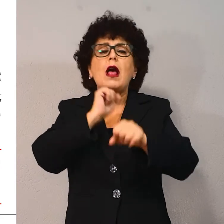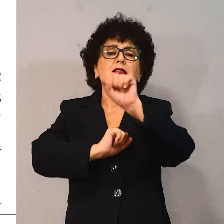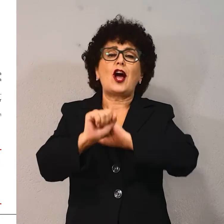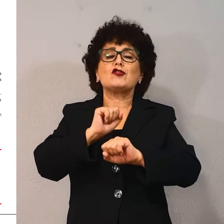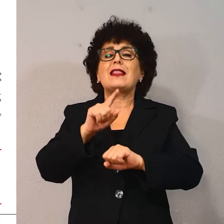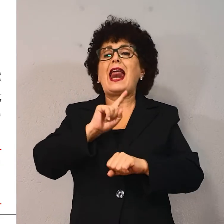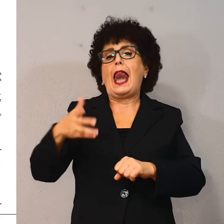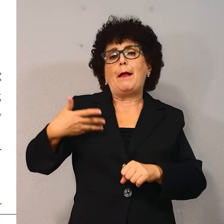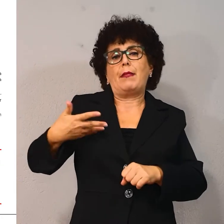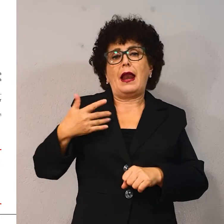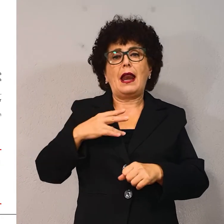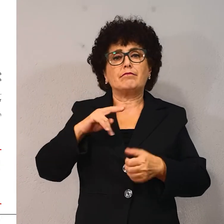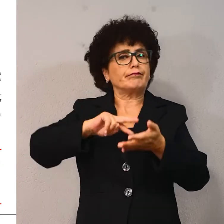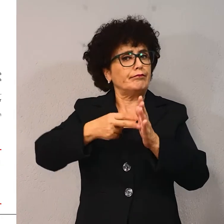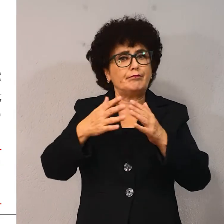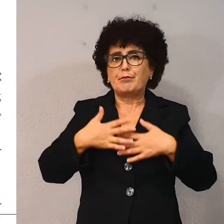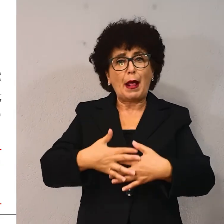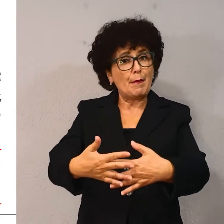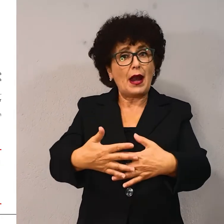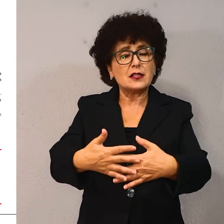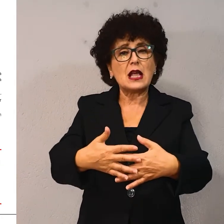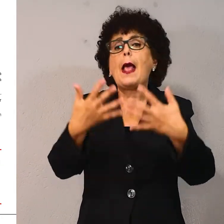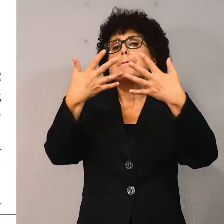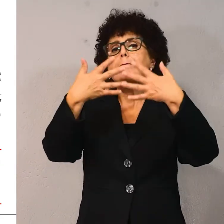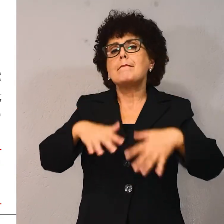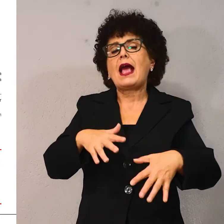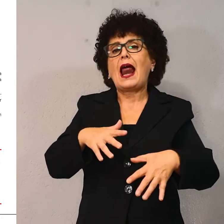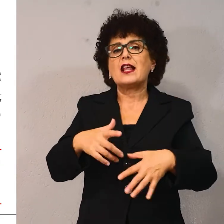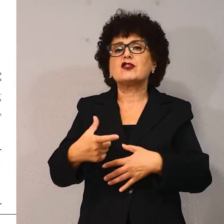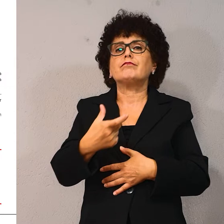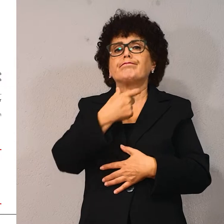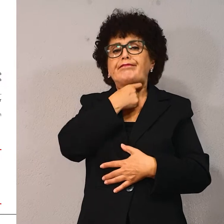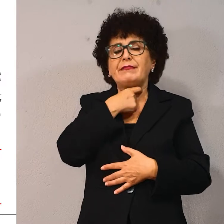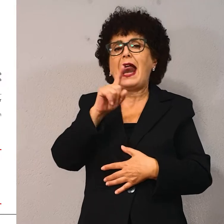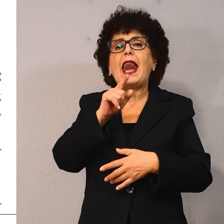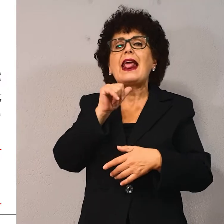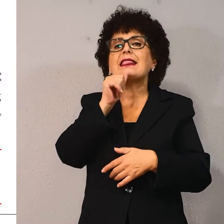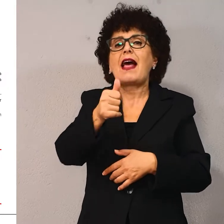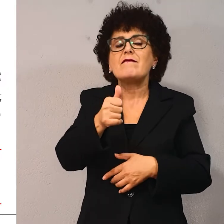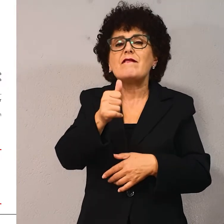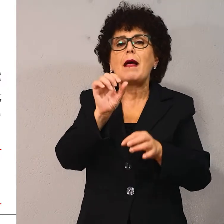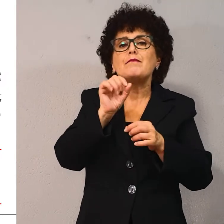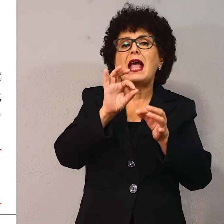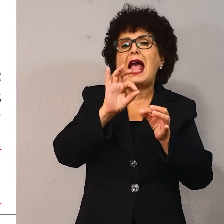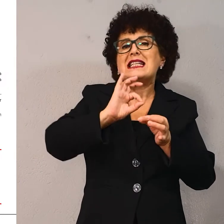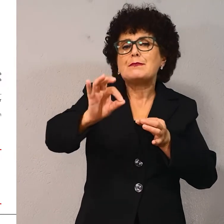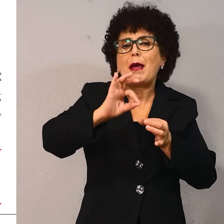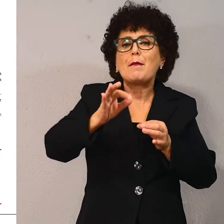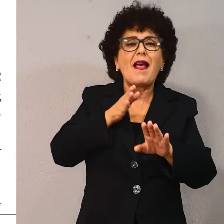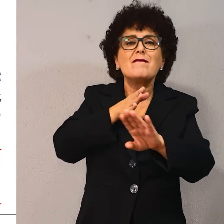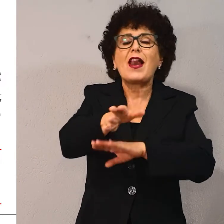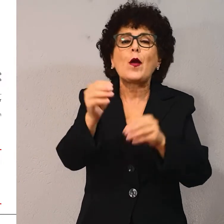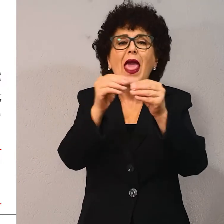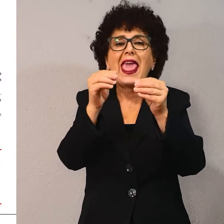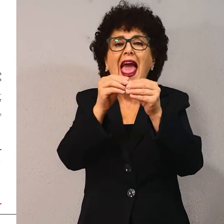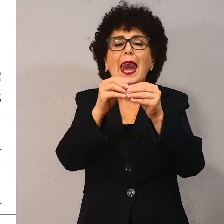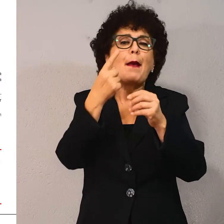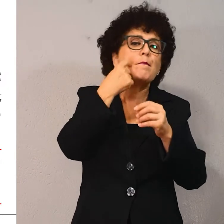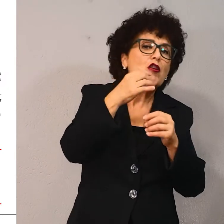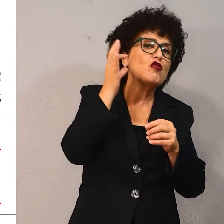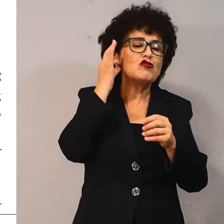непланирана бременост, така што механички ги спречуваат сперматозоидите да стигнат до јајната клетка и да ја